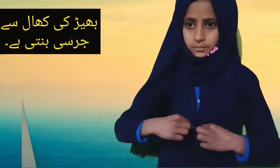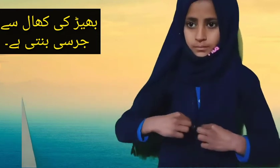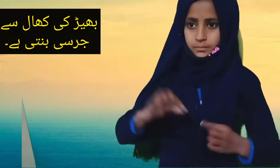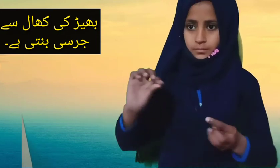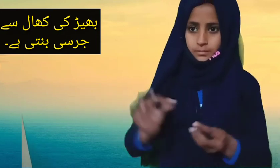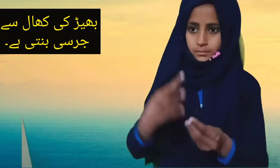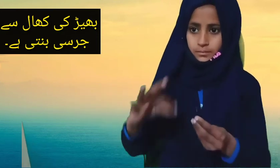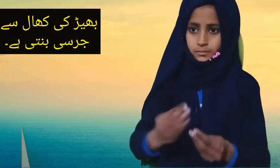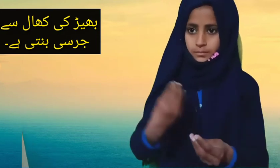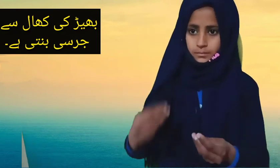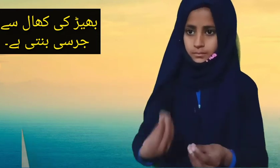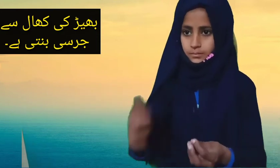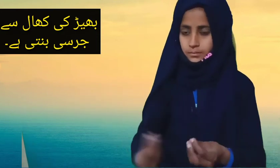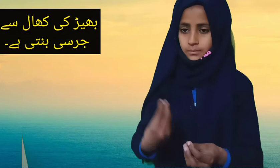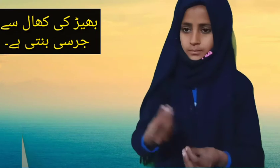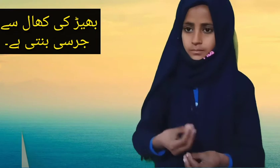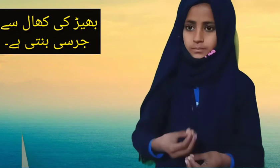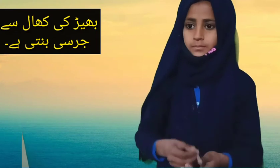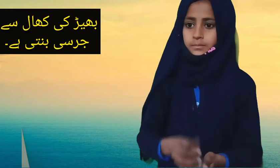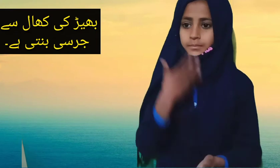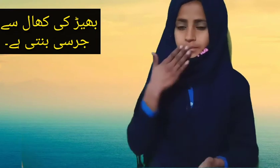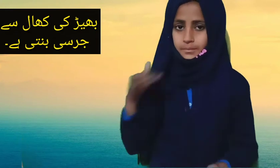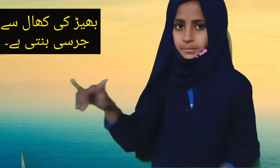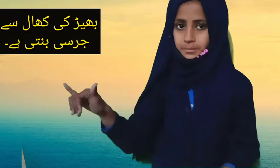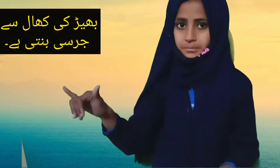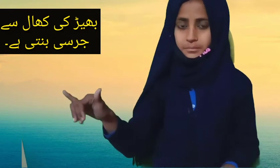जर्सी बनती है।